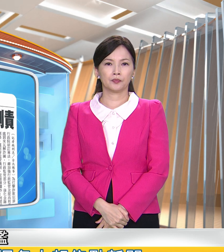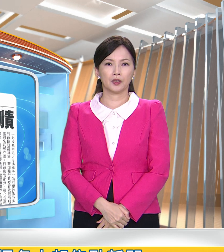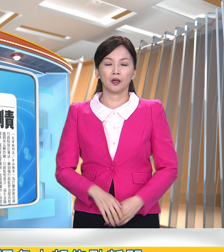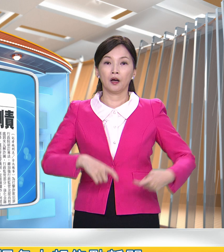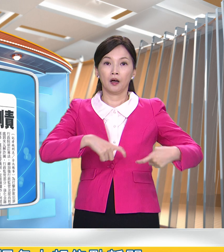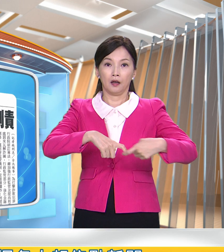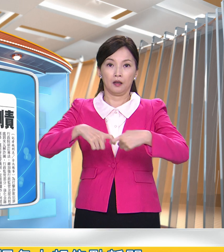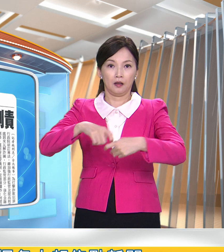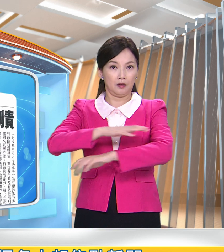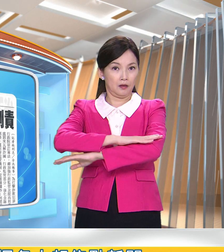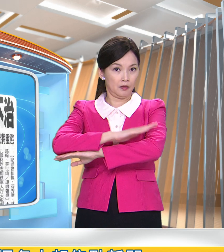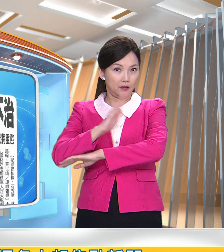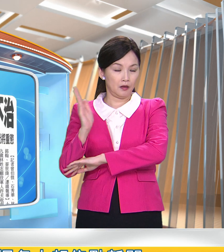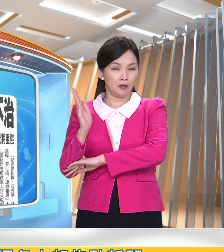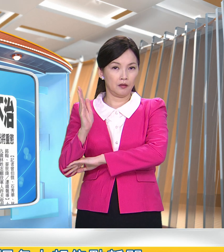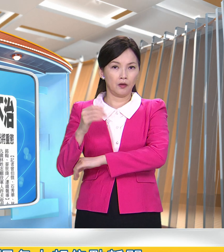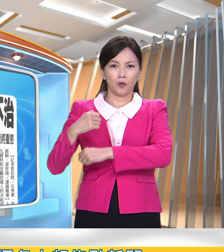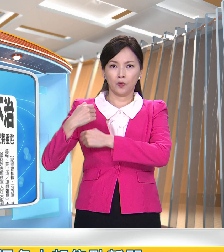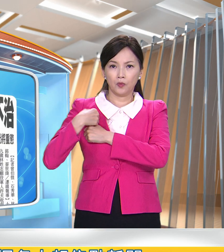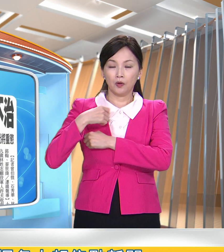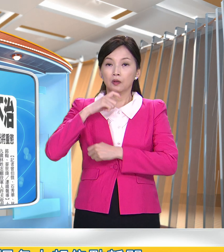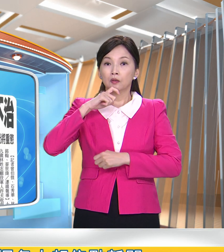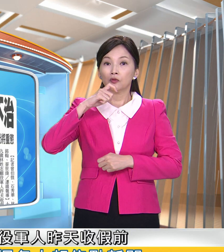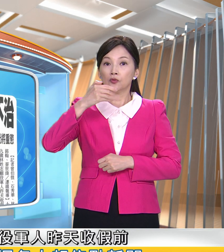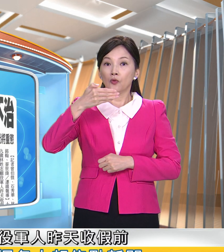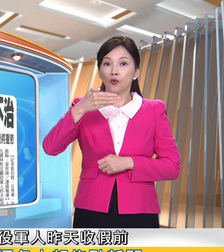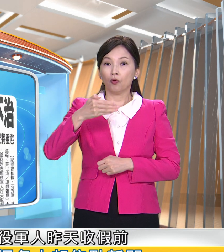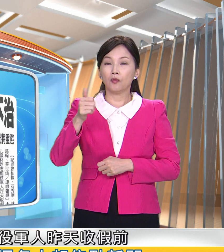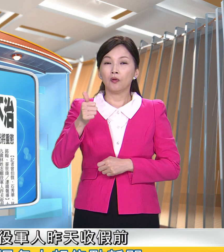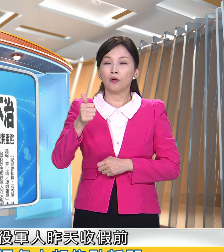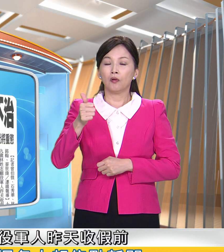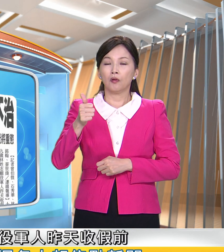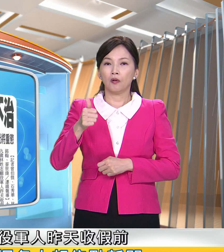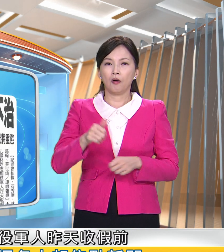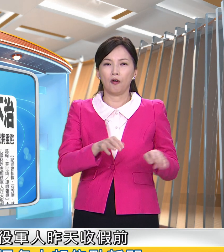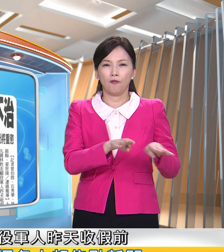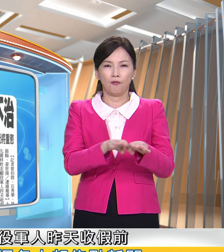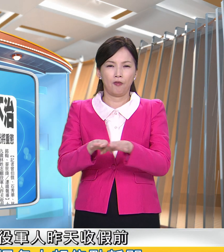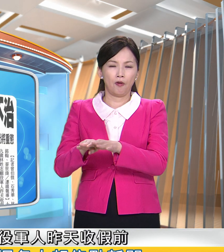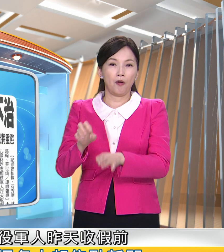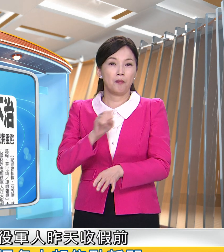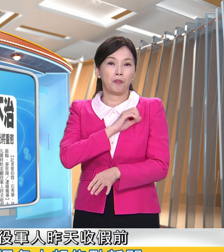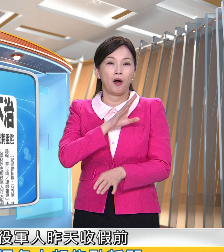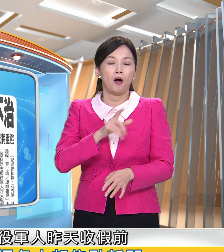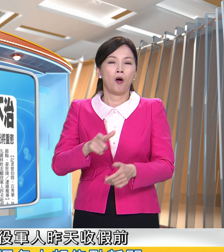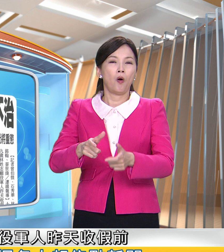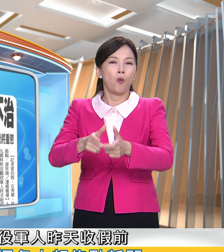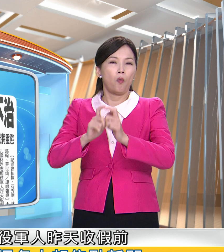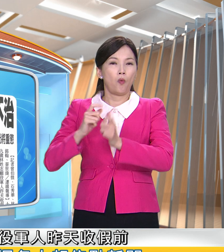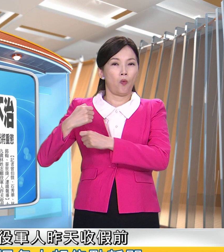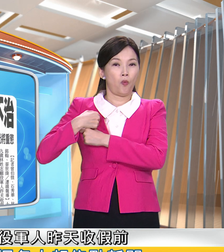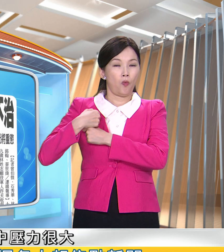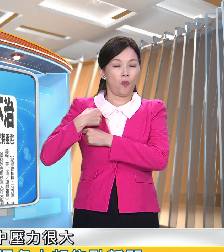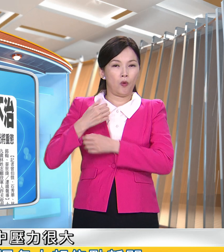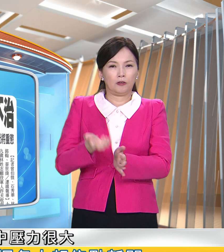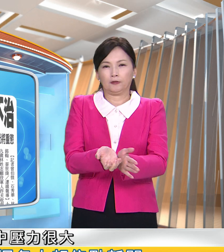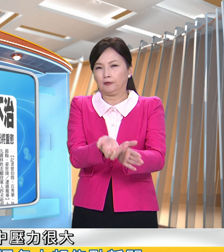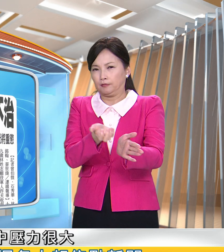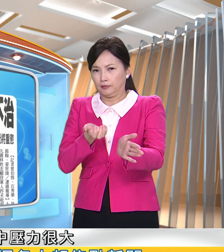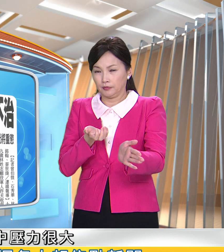联合报是提到了一名19岁志愿役军人，昨天收假前向父亲表明